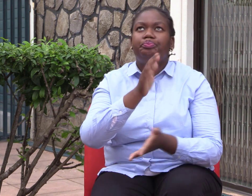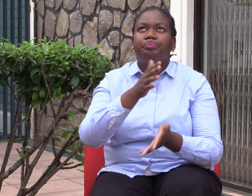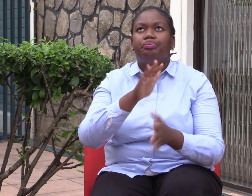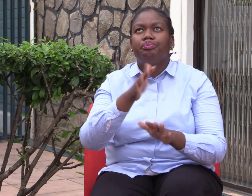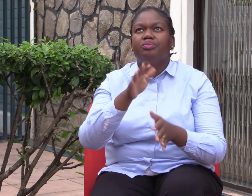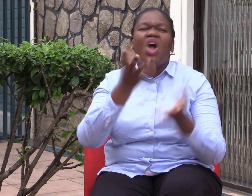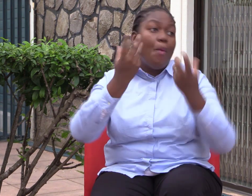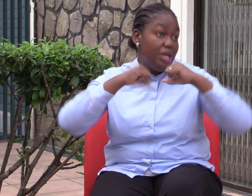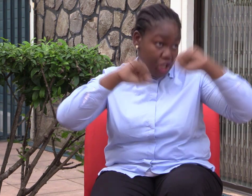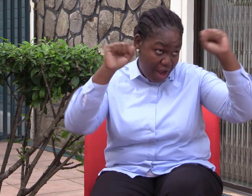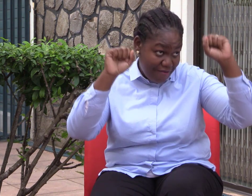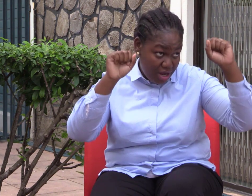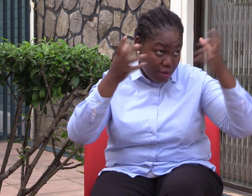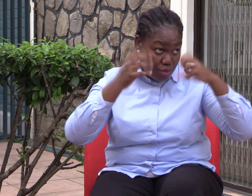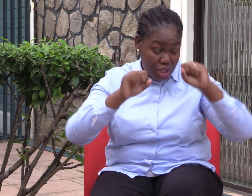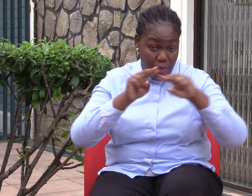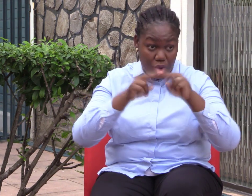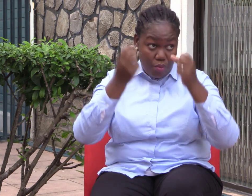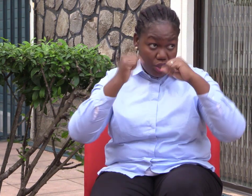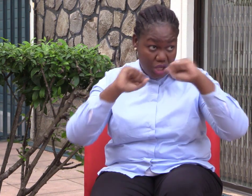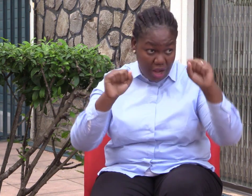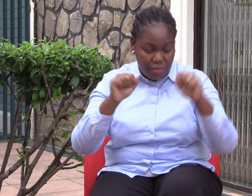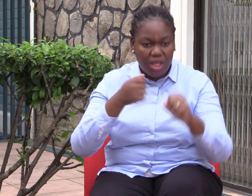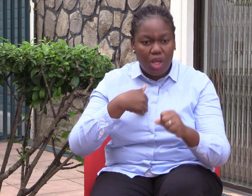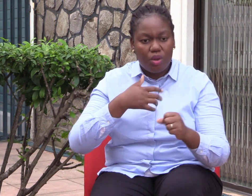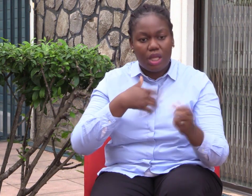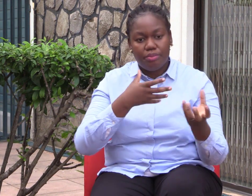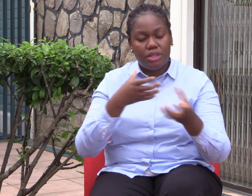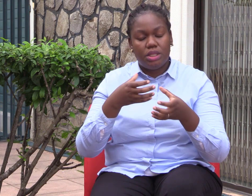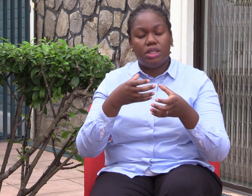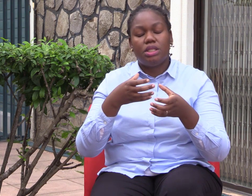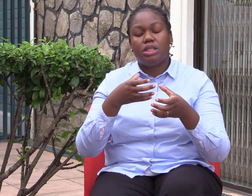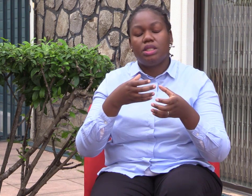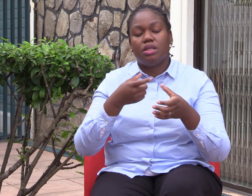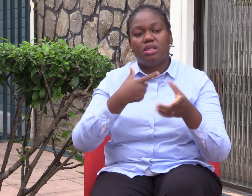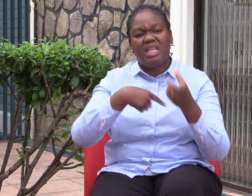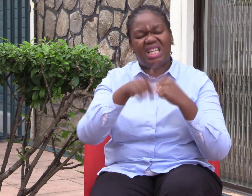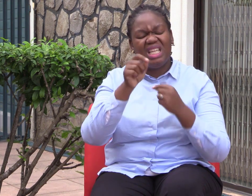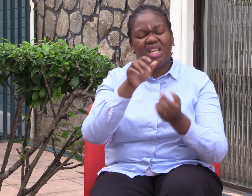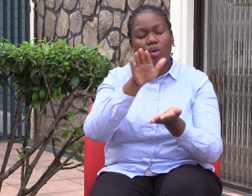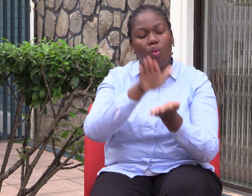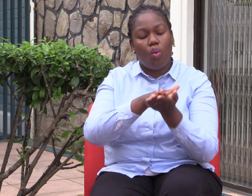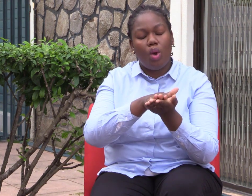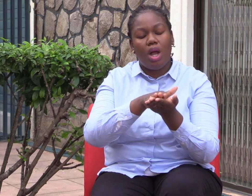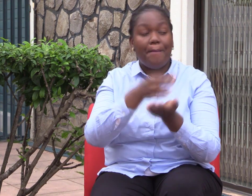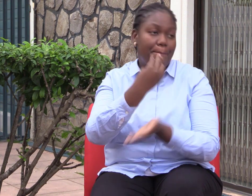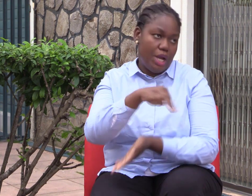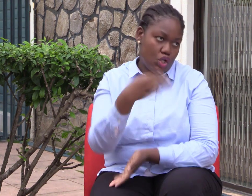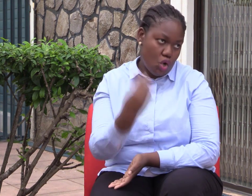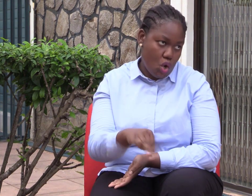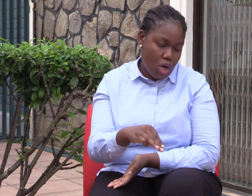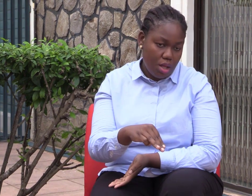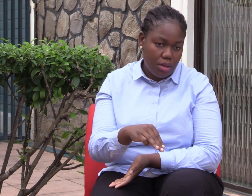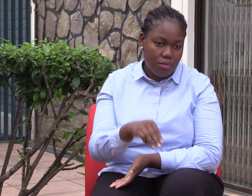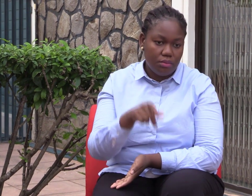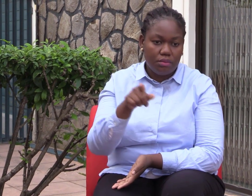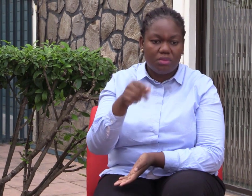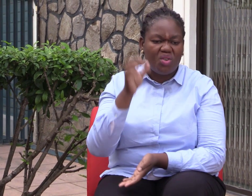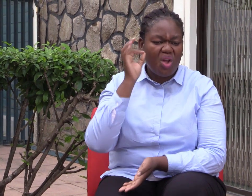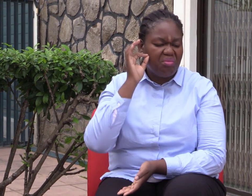Boane, ou Machava, e eu preciso de deslocar-me até o local, que